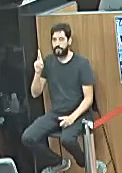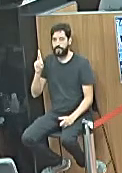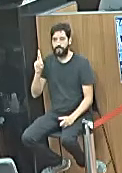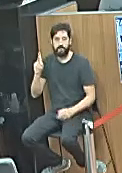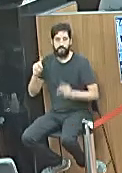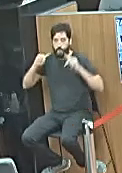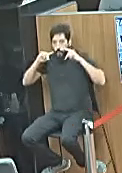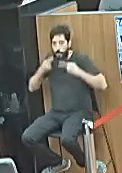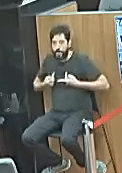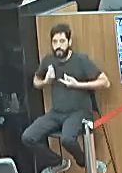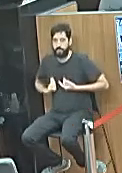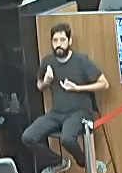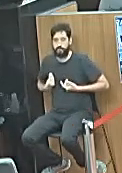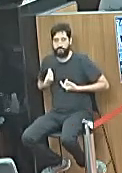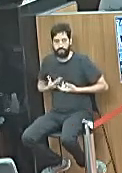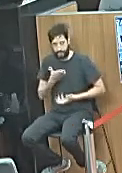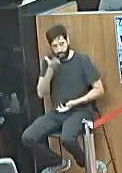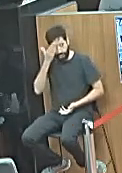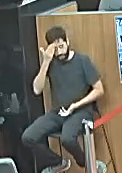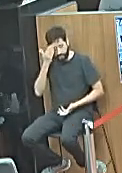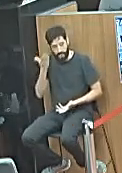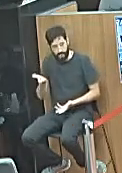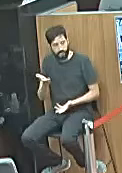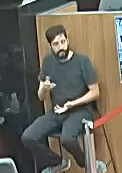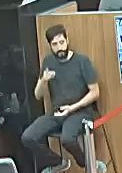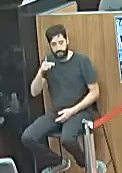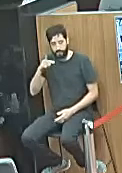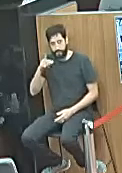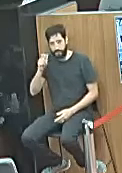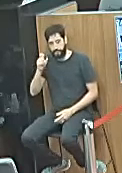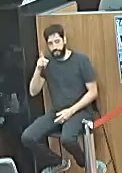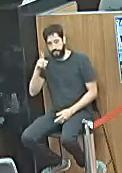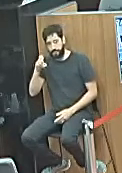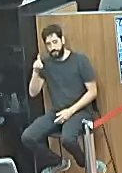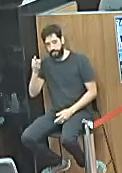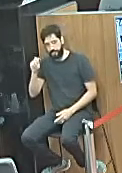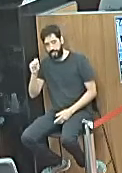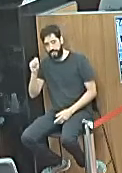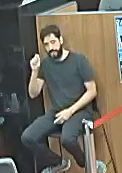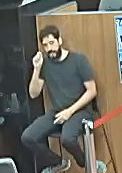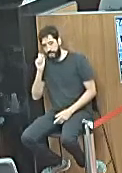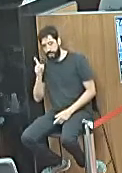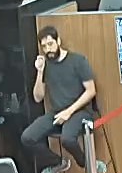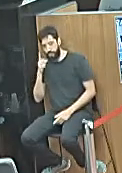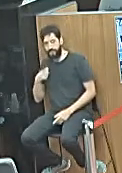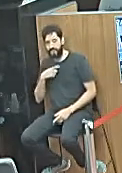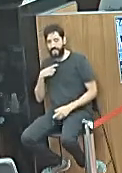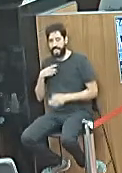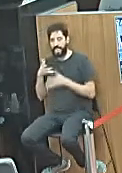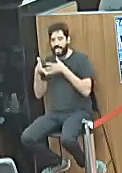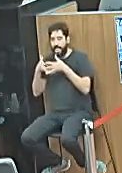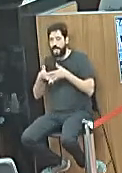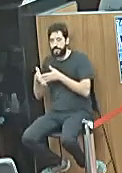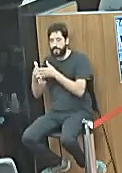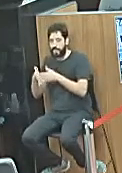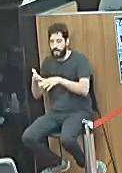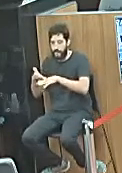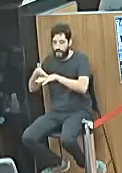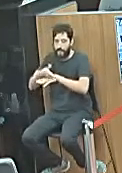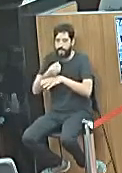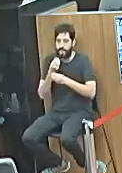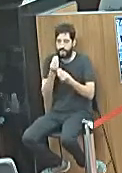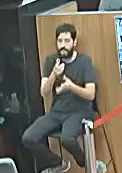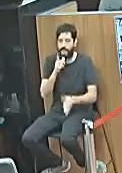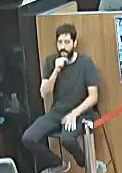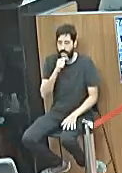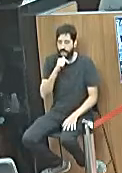humana maria você sabe disso né pedra azul está sendo abastecido caminhão pipa muitas comunidades rurais abastecidos